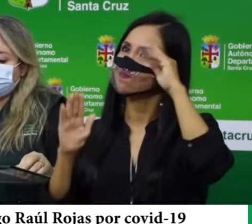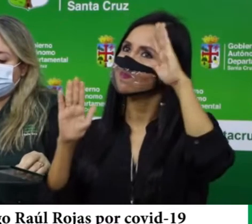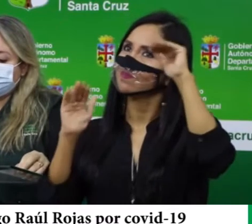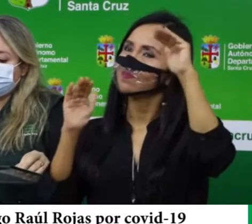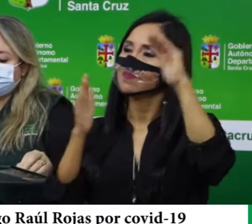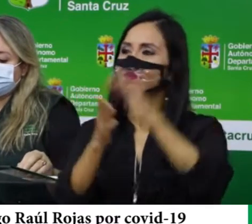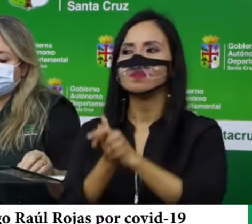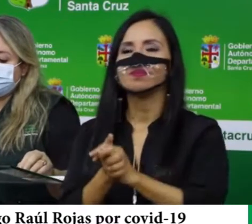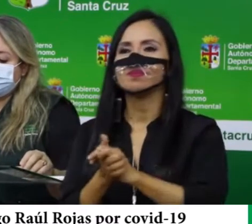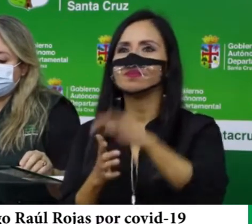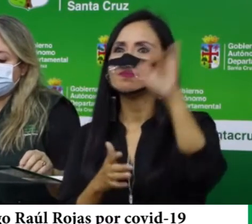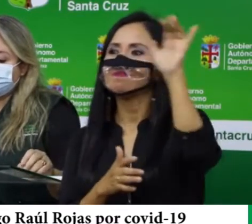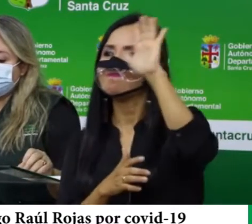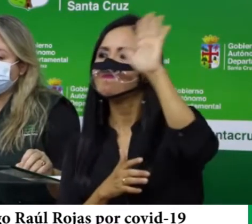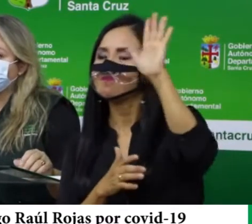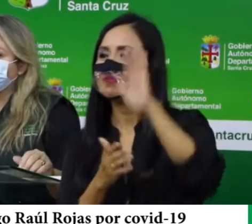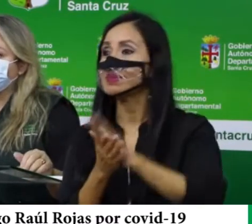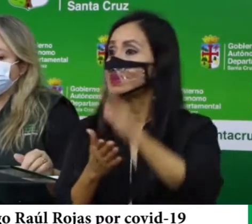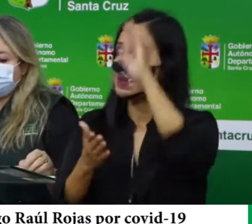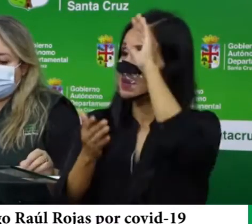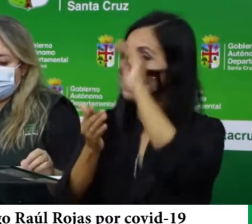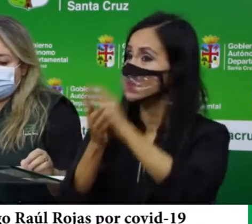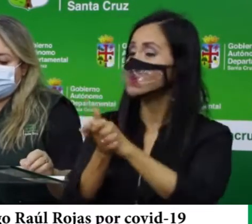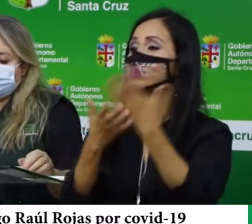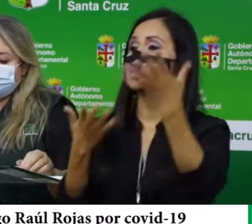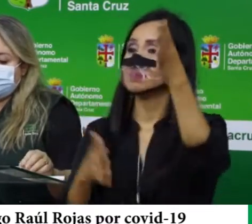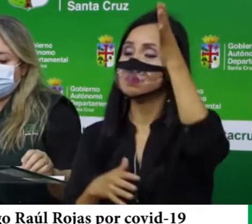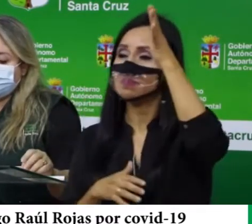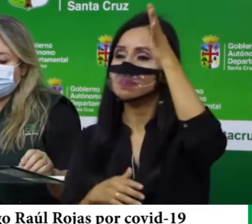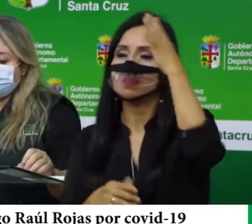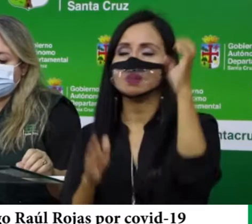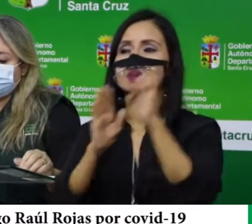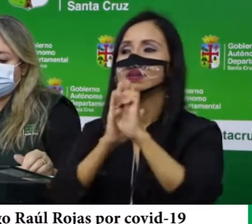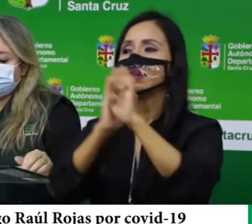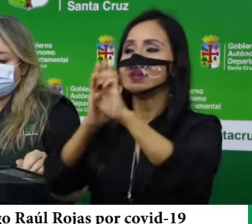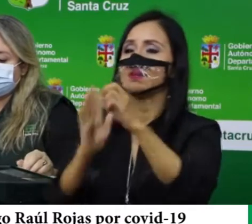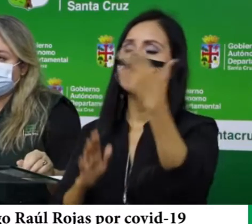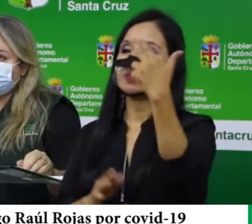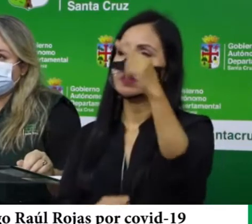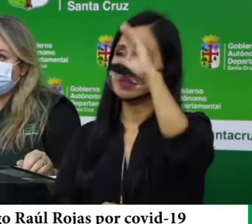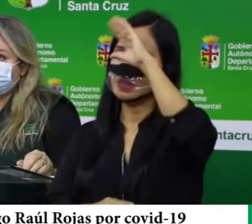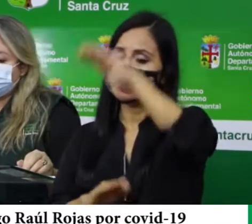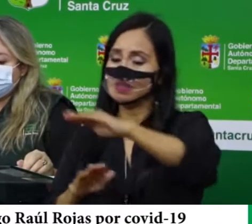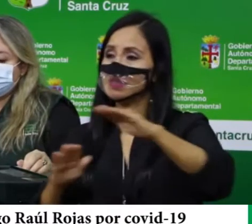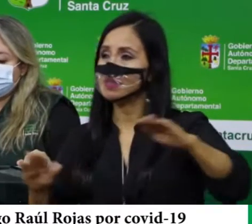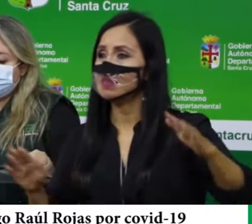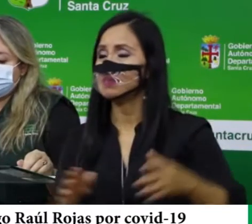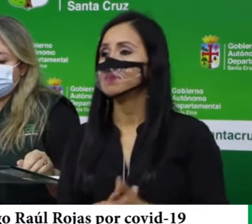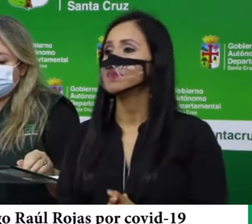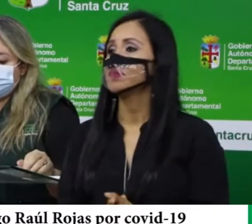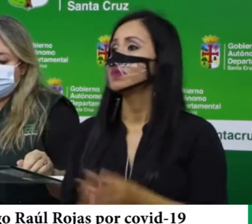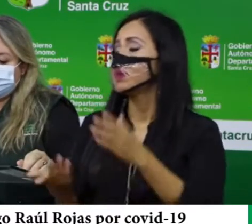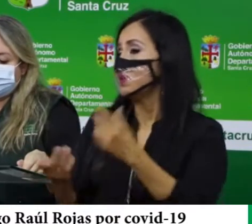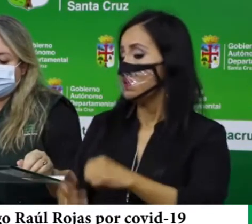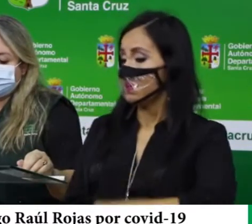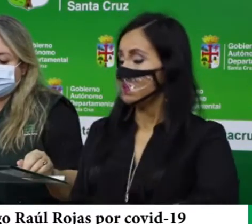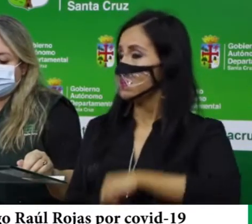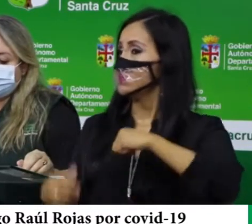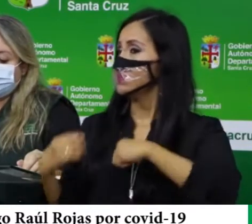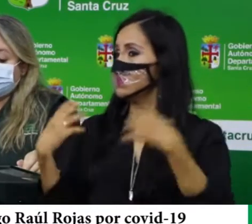el recuerdo de ese esposo, padre ejemplar de tres niños, y con un sano